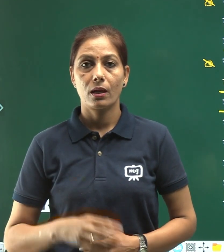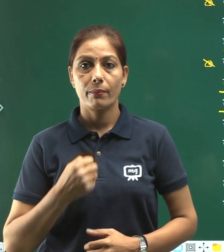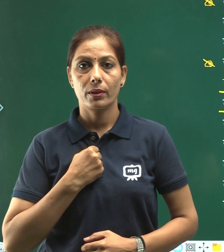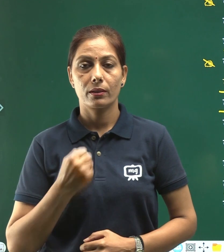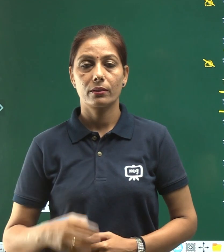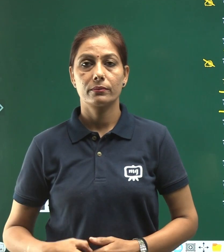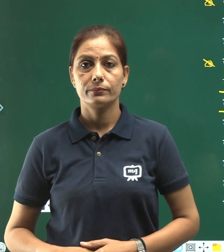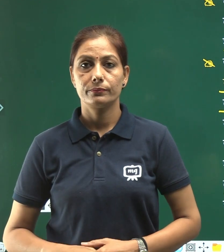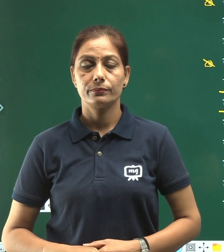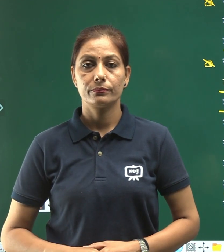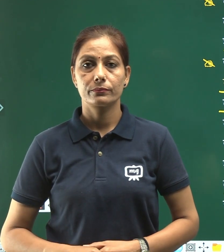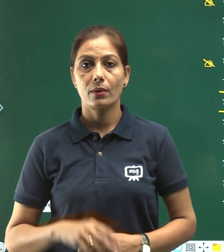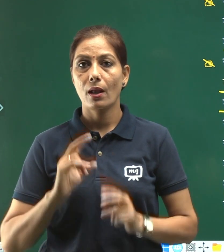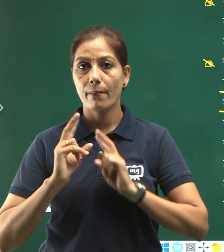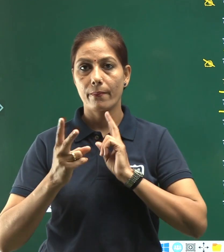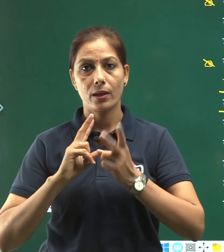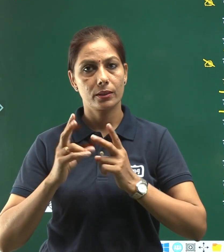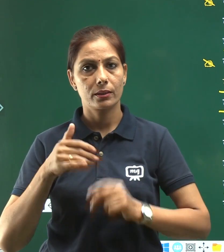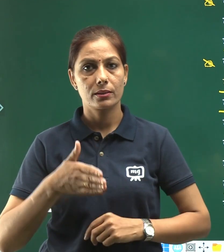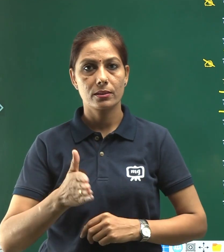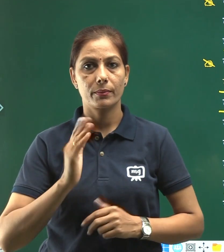हमें बात करते समय